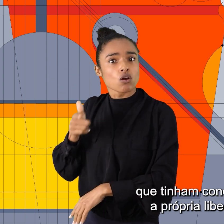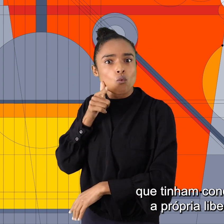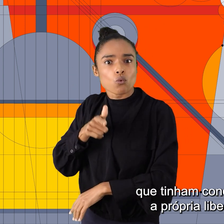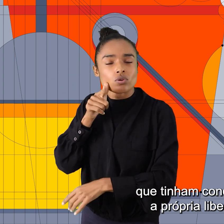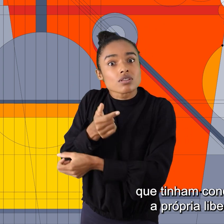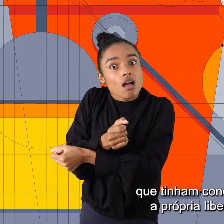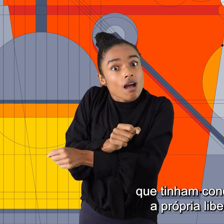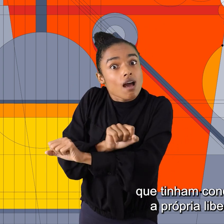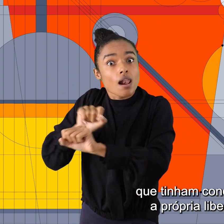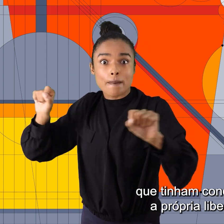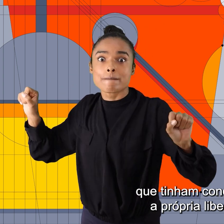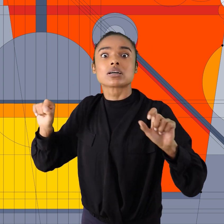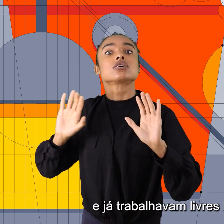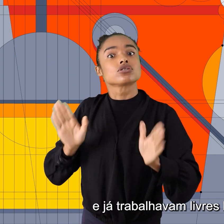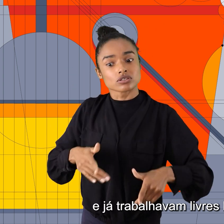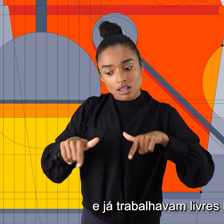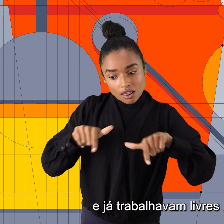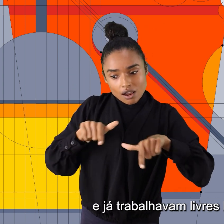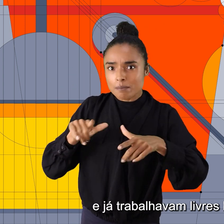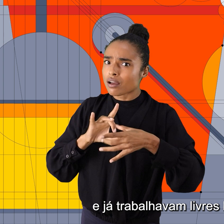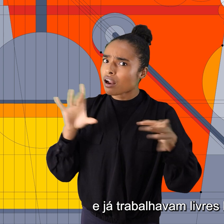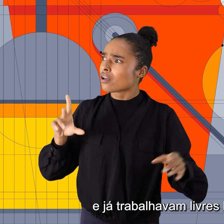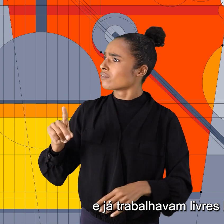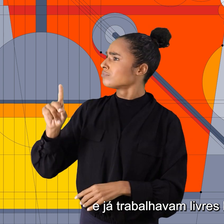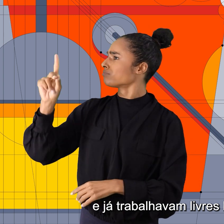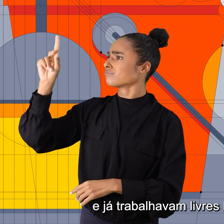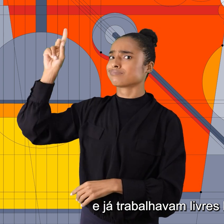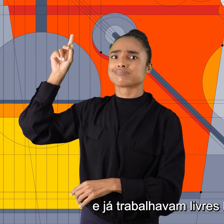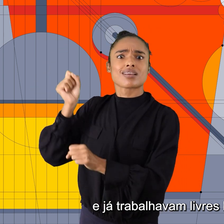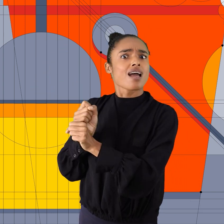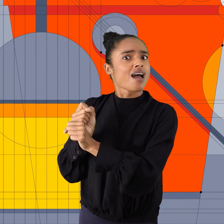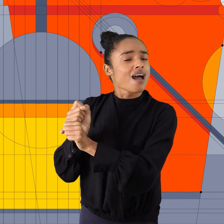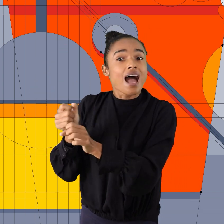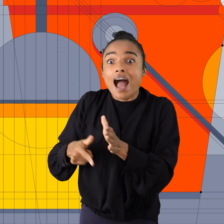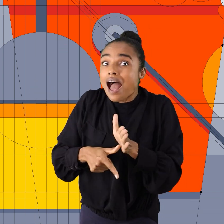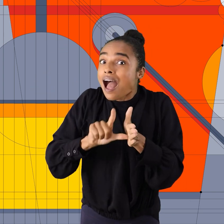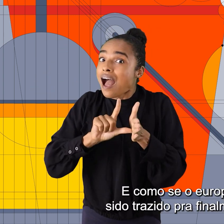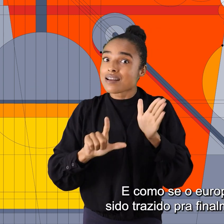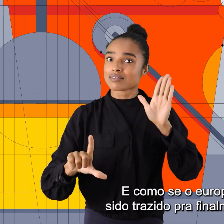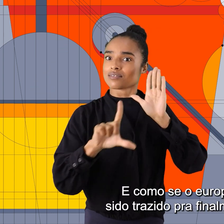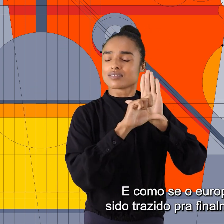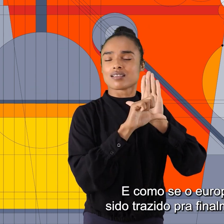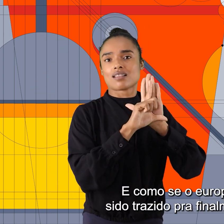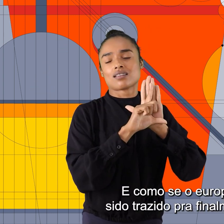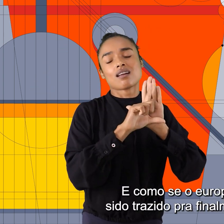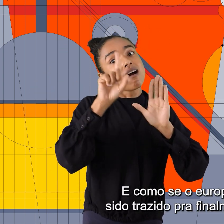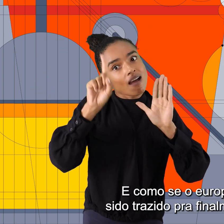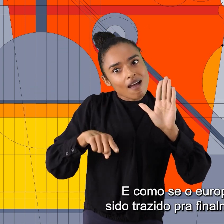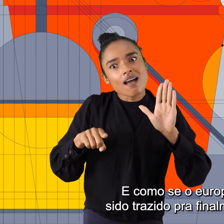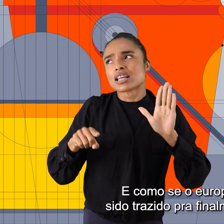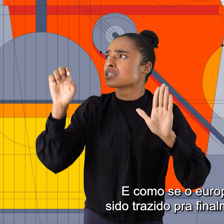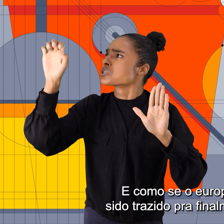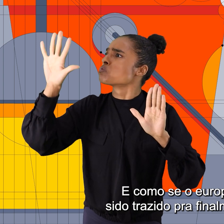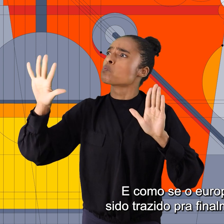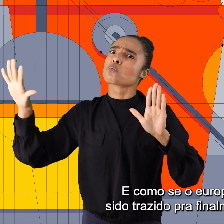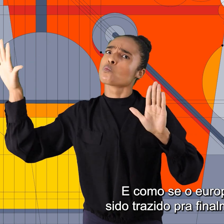tinham conquistado a própria liberdade e já trabalhavam livres há muito tempo. E como se o europeu tivesse sido